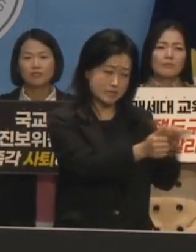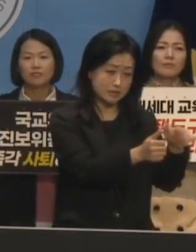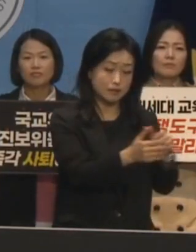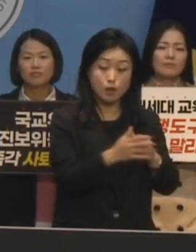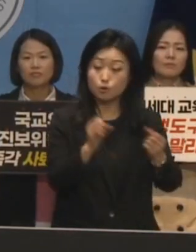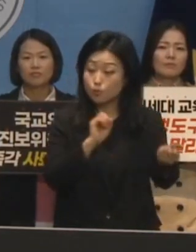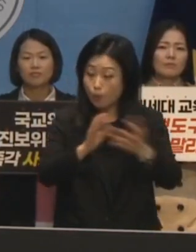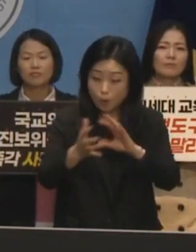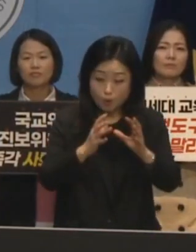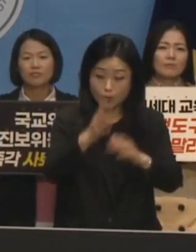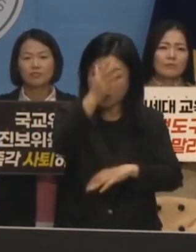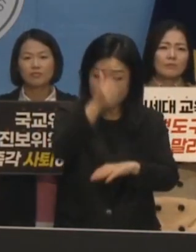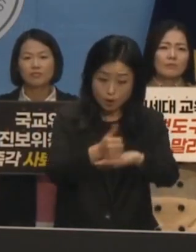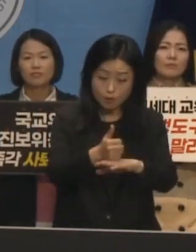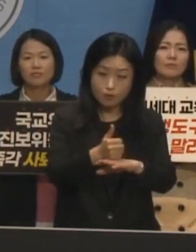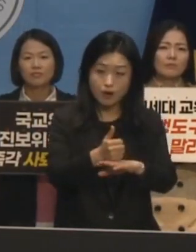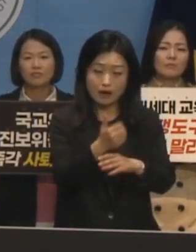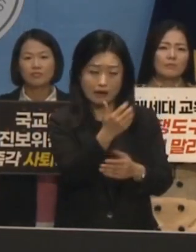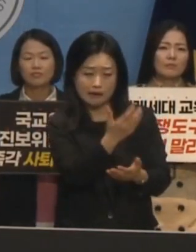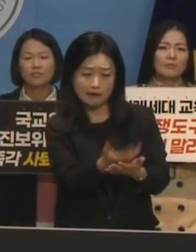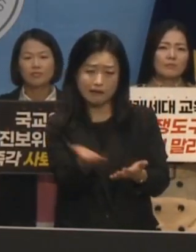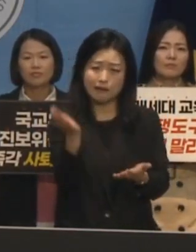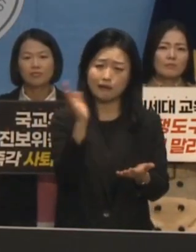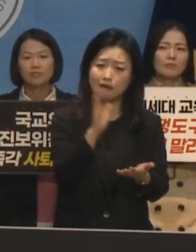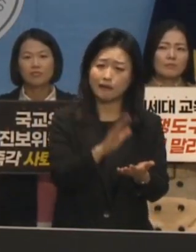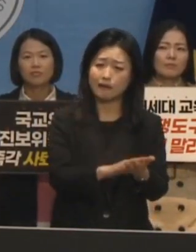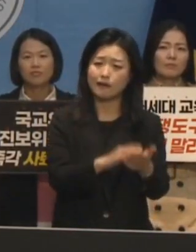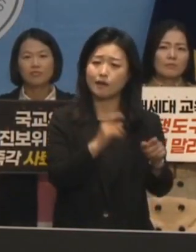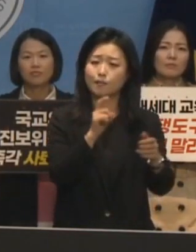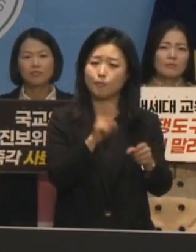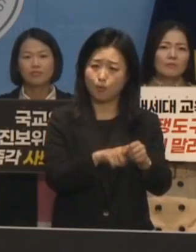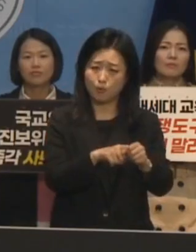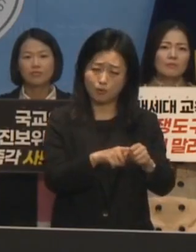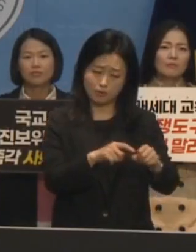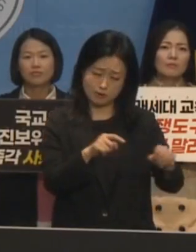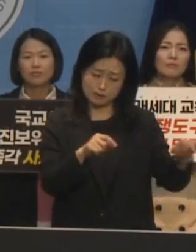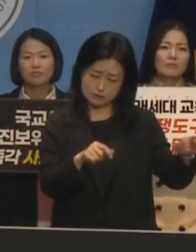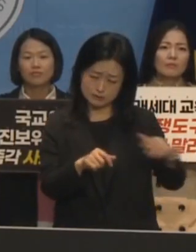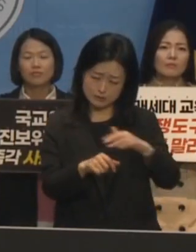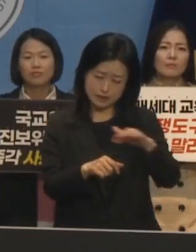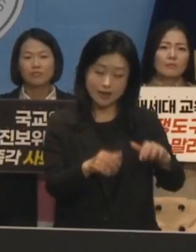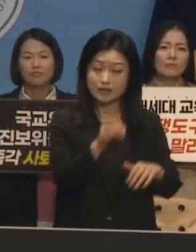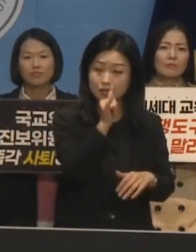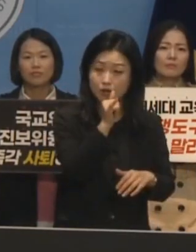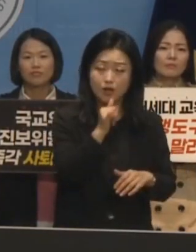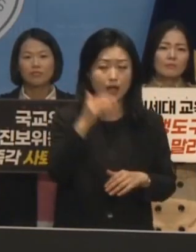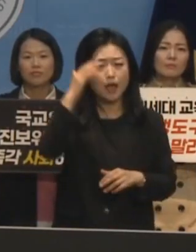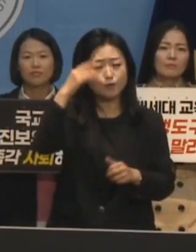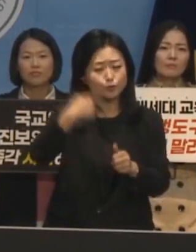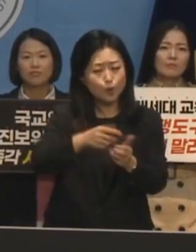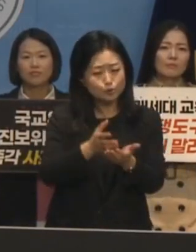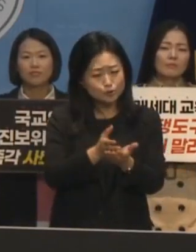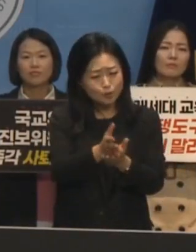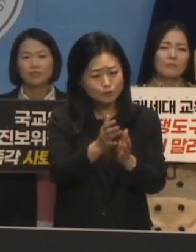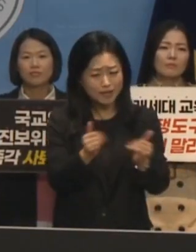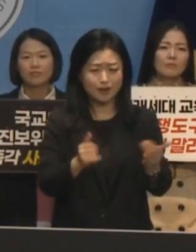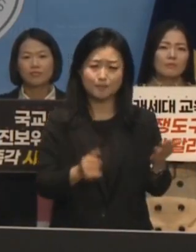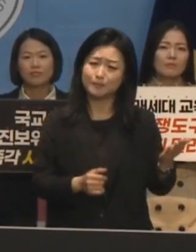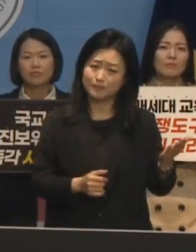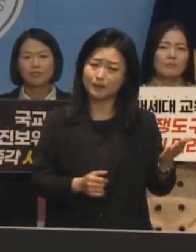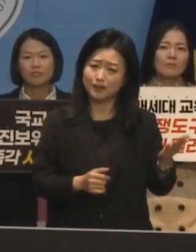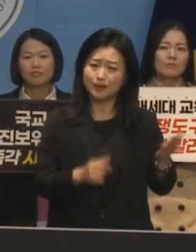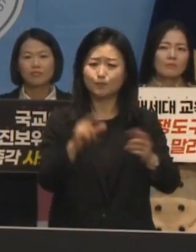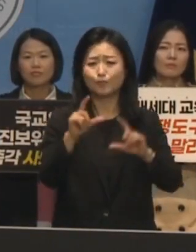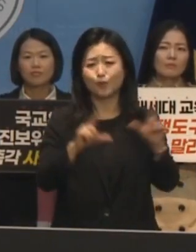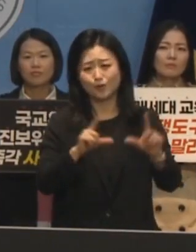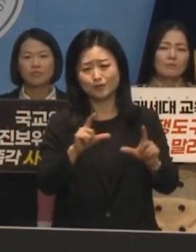기울여 정리된 결론을 뒤집으려는 저희가 보인다. 이것이 대한민국 교육 전문가라는 자들의